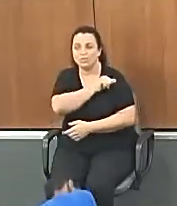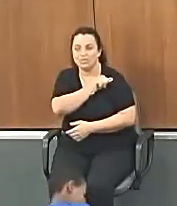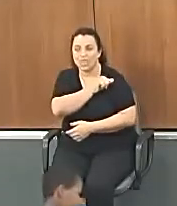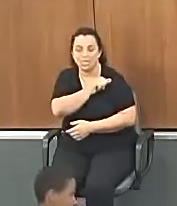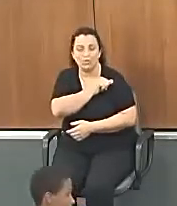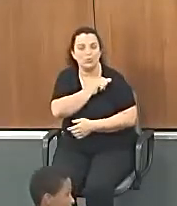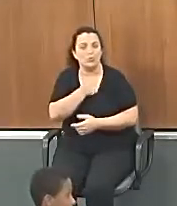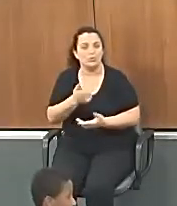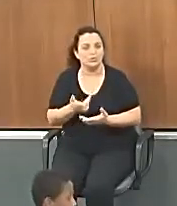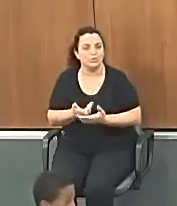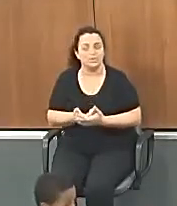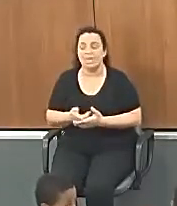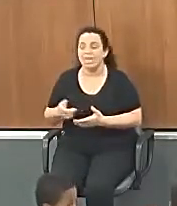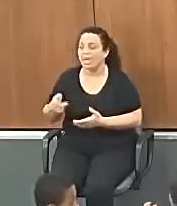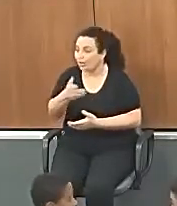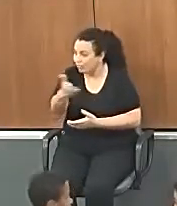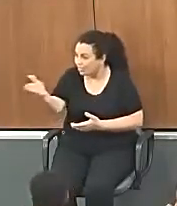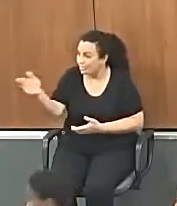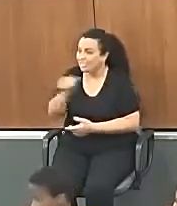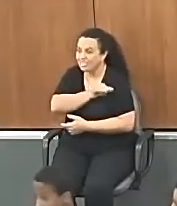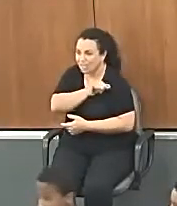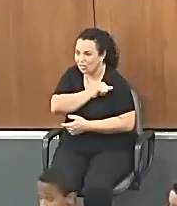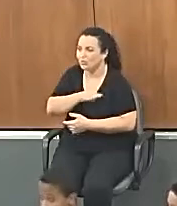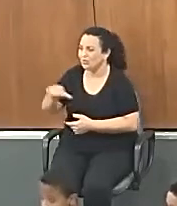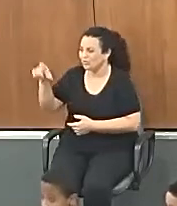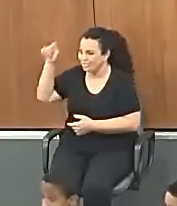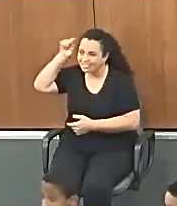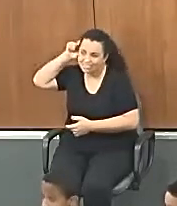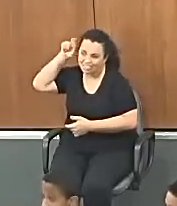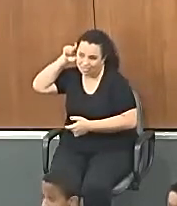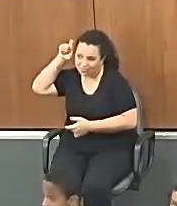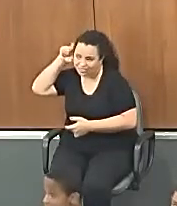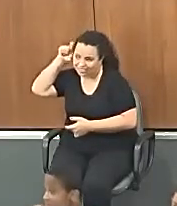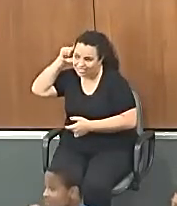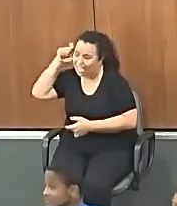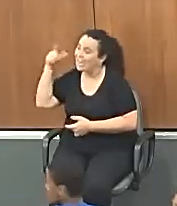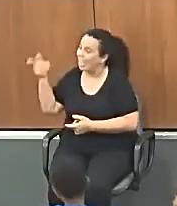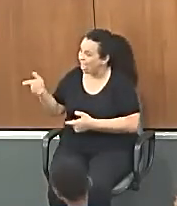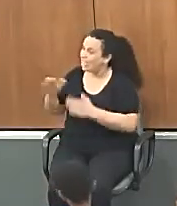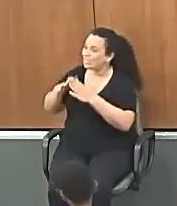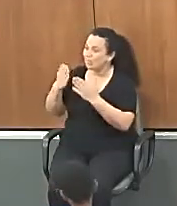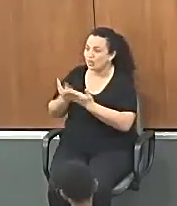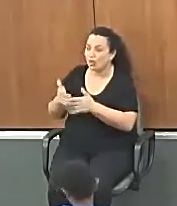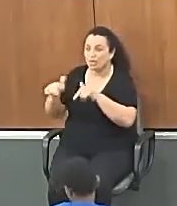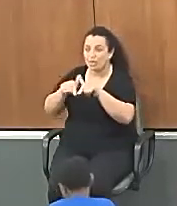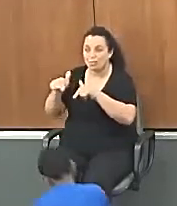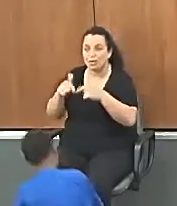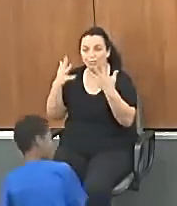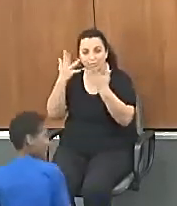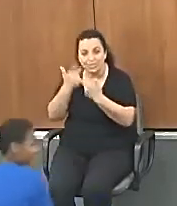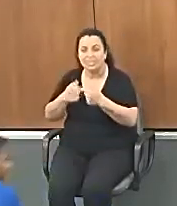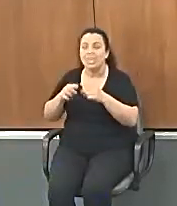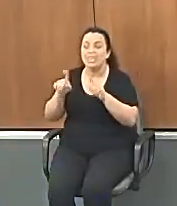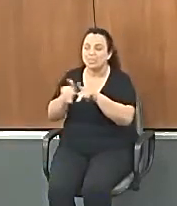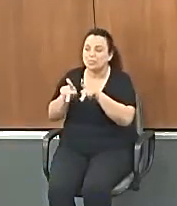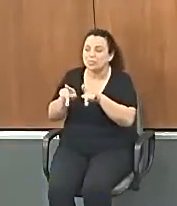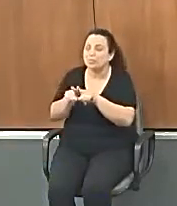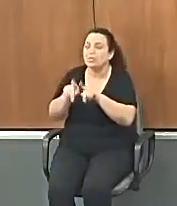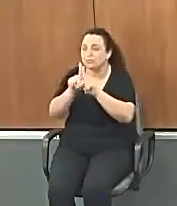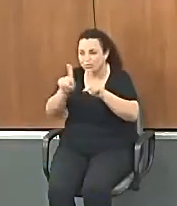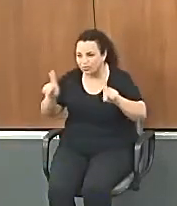professor aqui na escola francisco sá dessa escola que faz um trabalho maravilhoso as professoras todas também